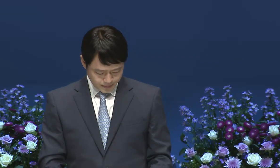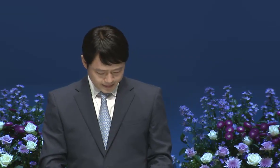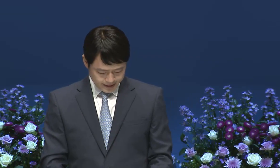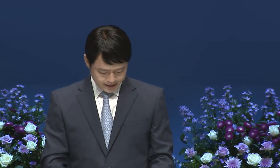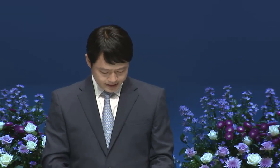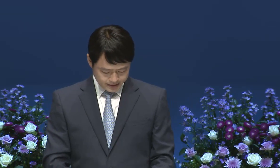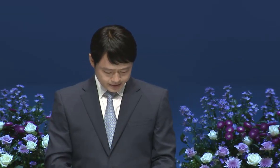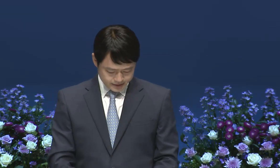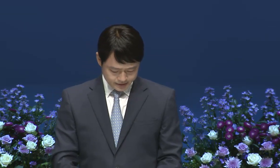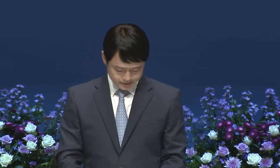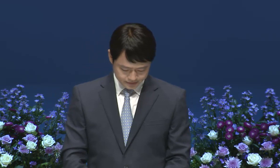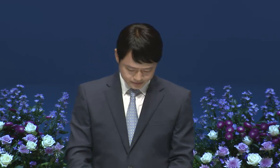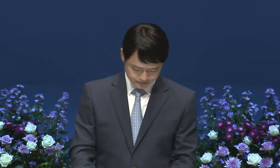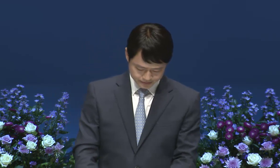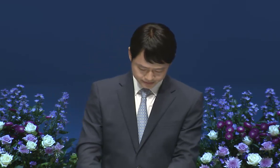CVDIP를 찾고 누리시길 희망합니다.